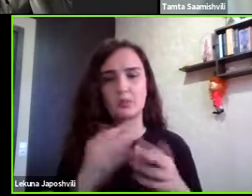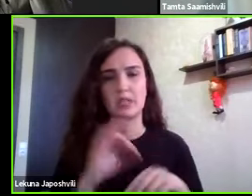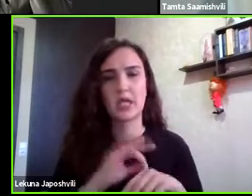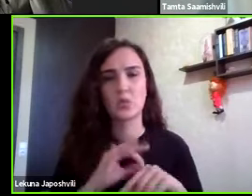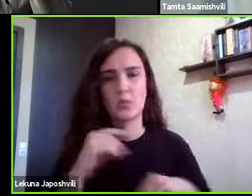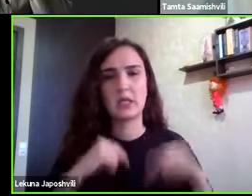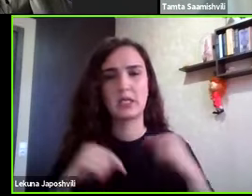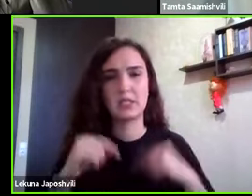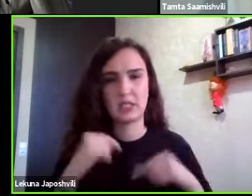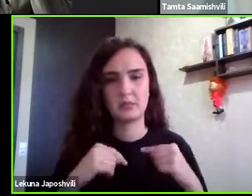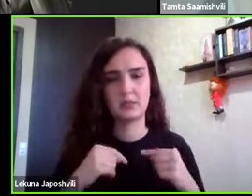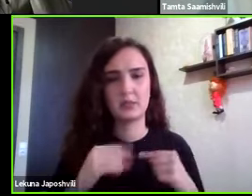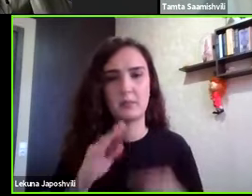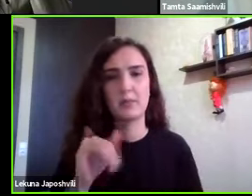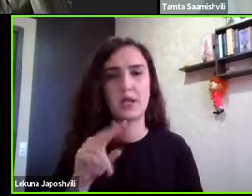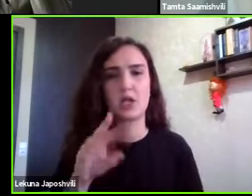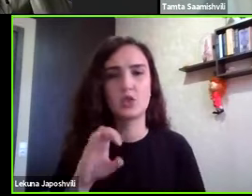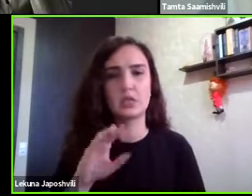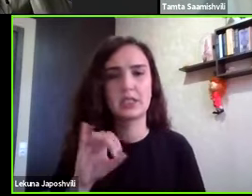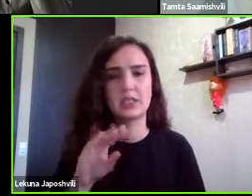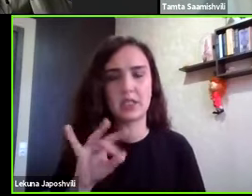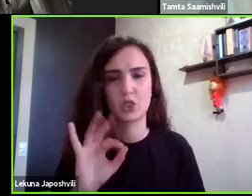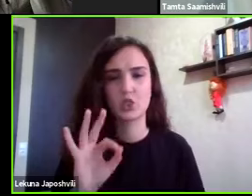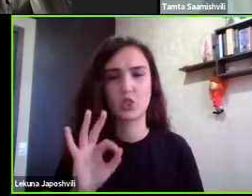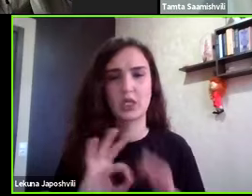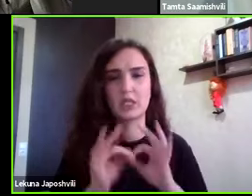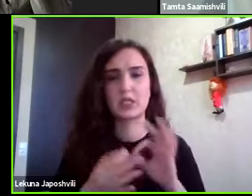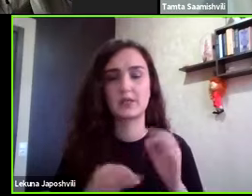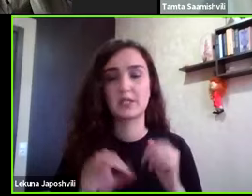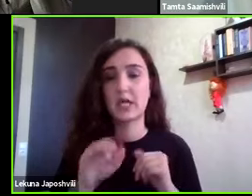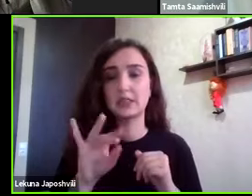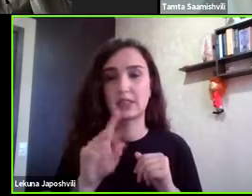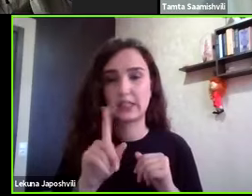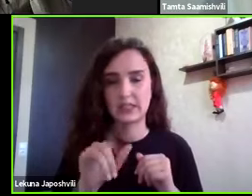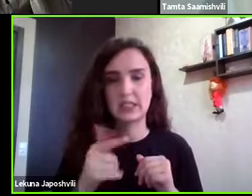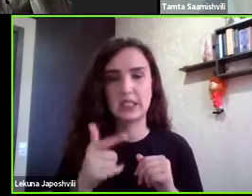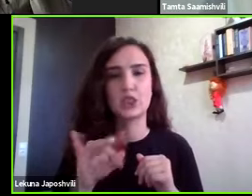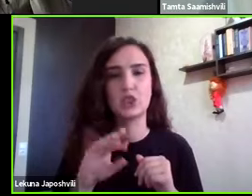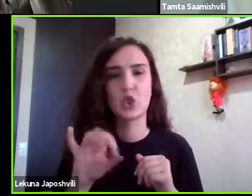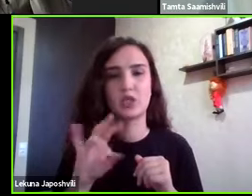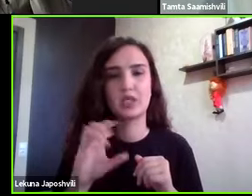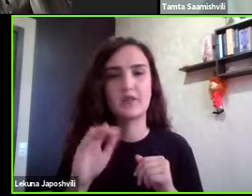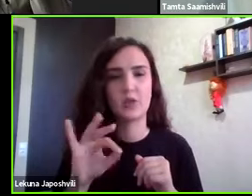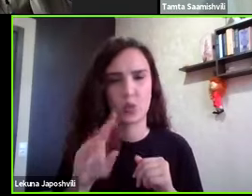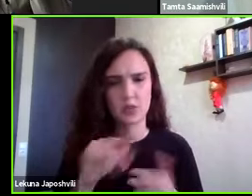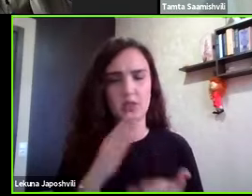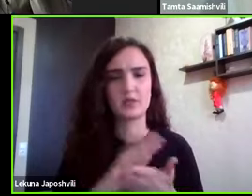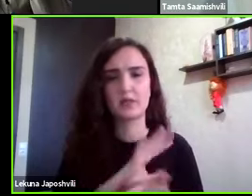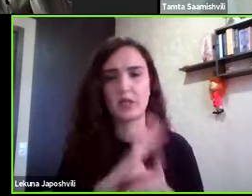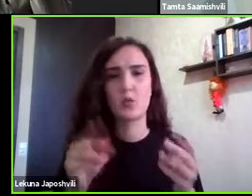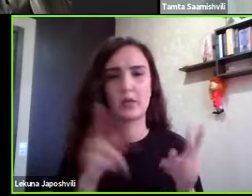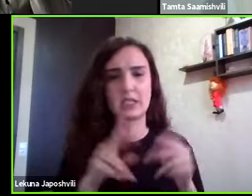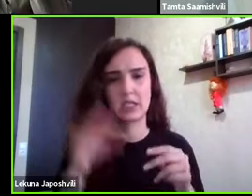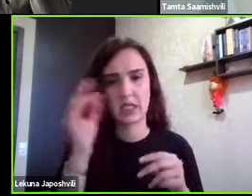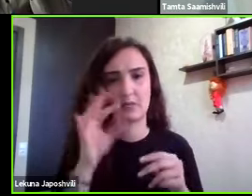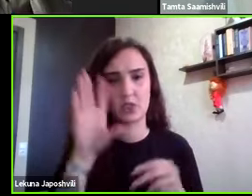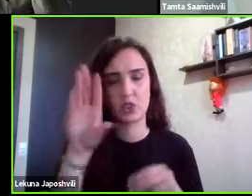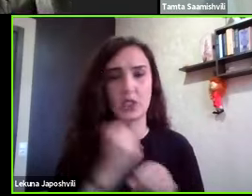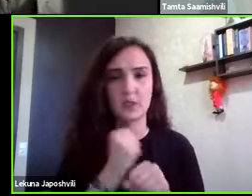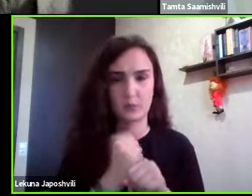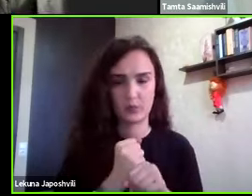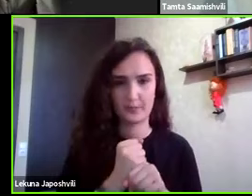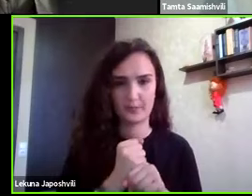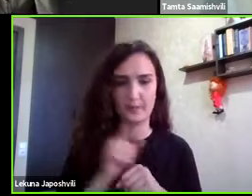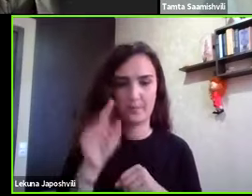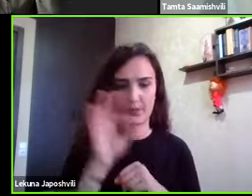ანომალიებით, ფალოს ტეტრადა, სწორი ნაწლავის ატრეზია, გიდრონეფროზი, გაკეთებული აქვს ყველა ოპერაცია გერმანიაში.